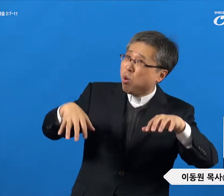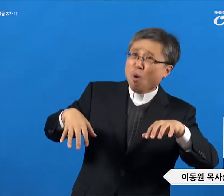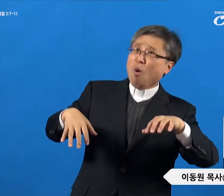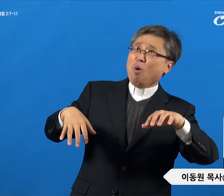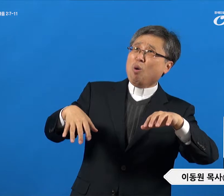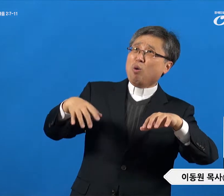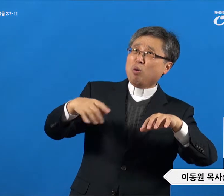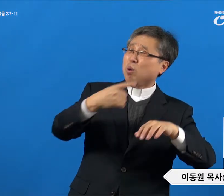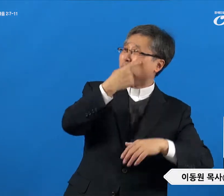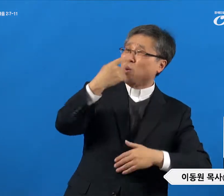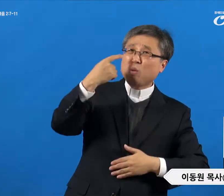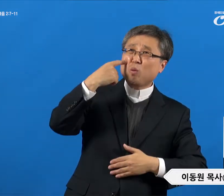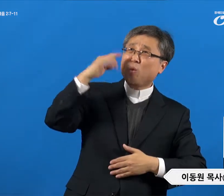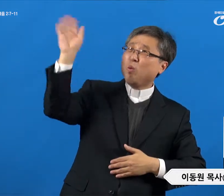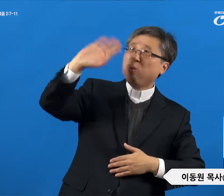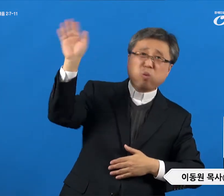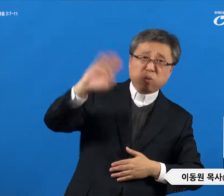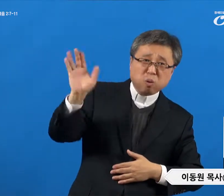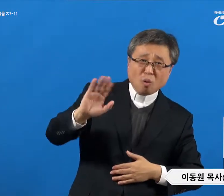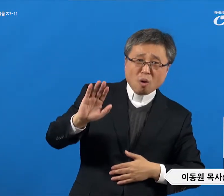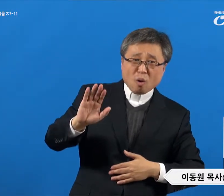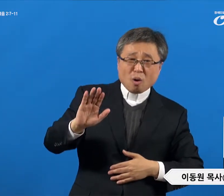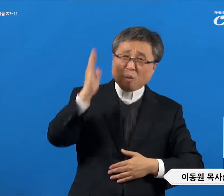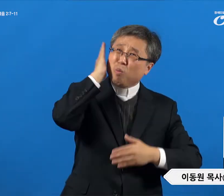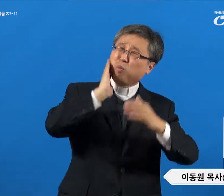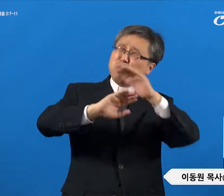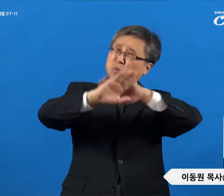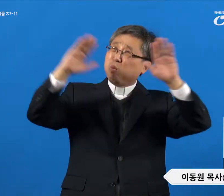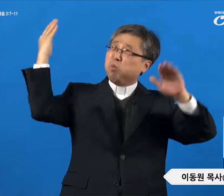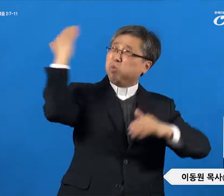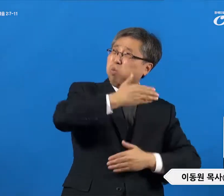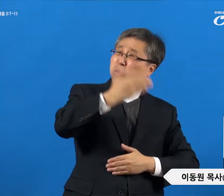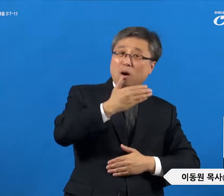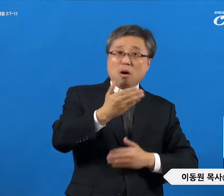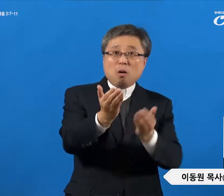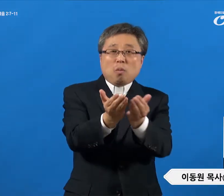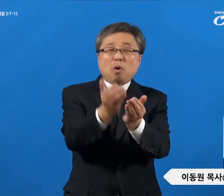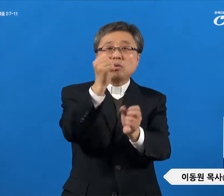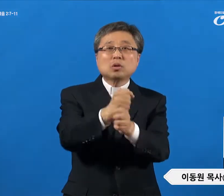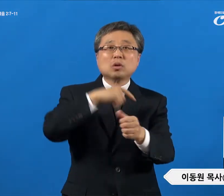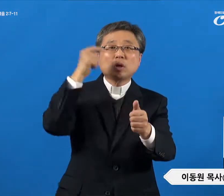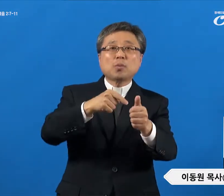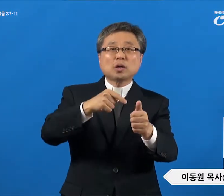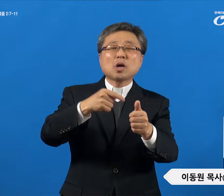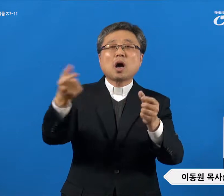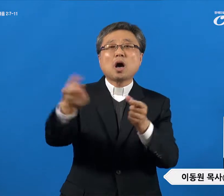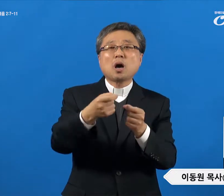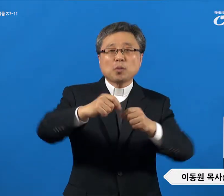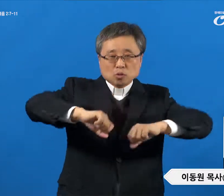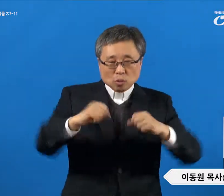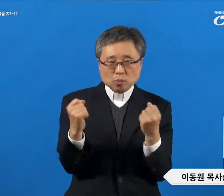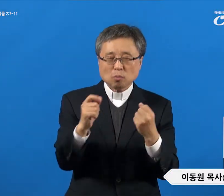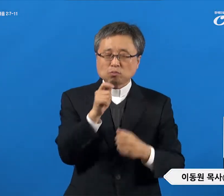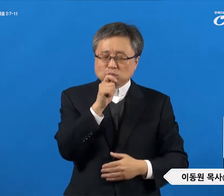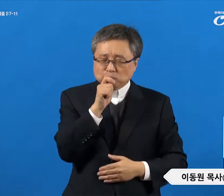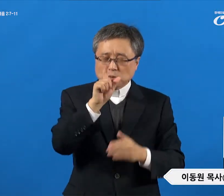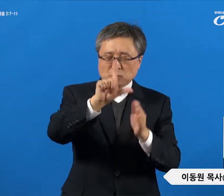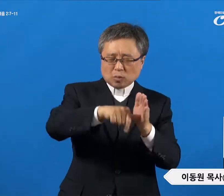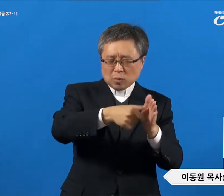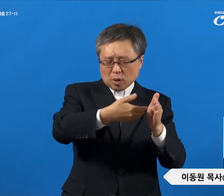멀쩡한 하늘 아래서 방주를 지으라 라는 명령 앞에 순종하고 오랜 세월 묵묵히 방주를 지었던